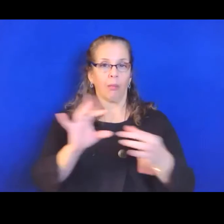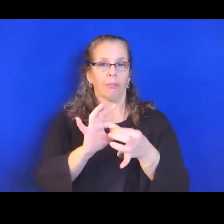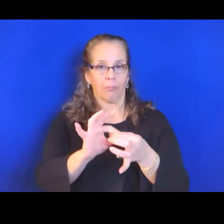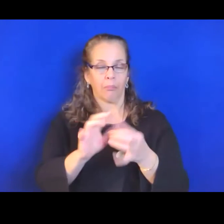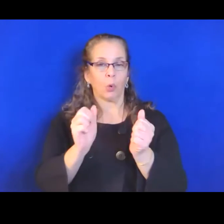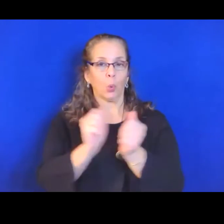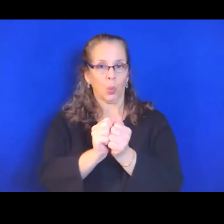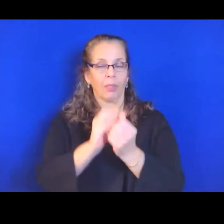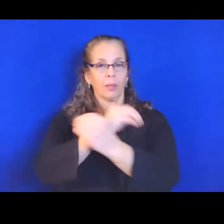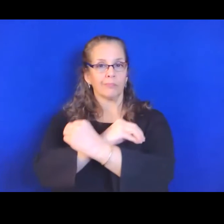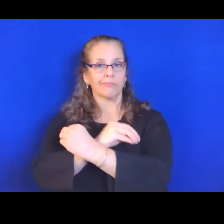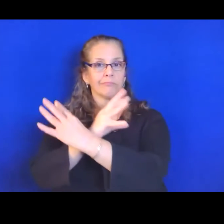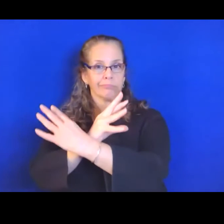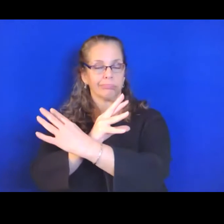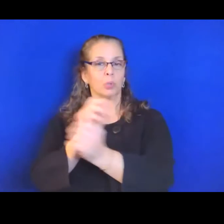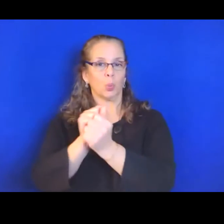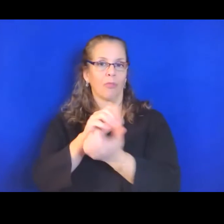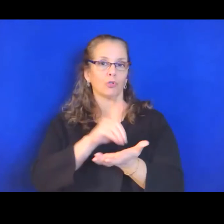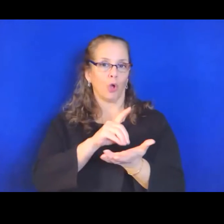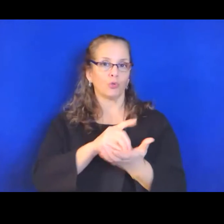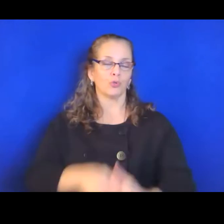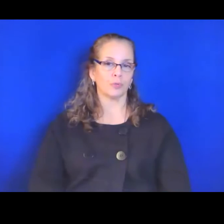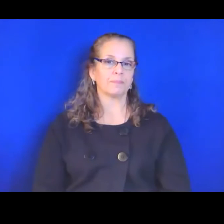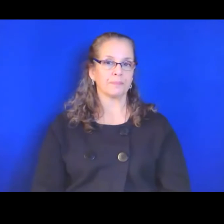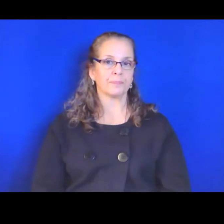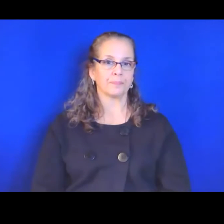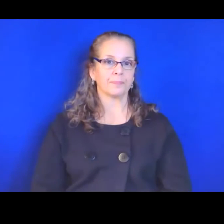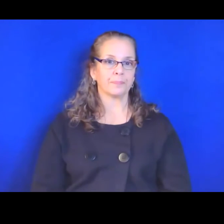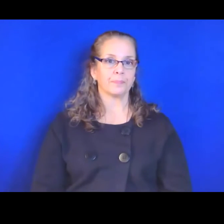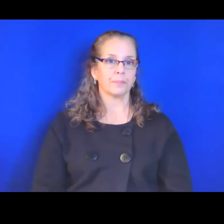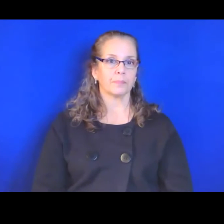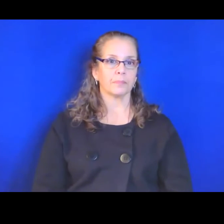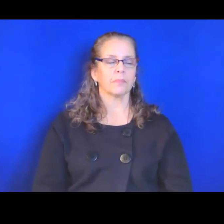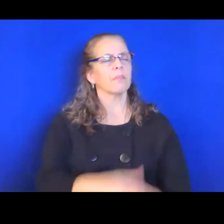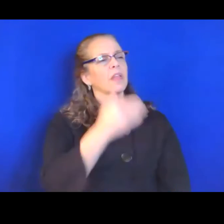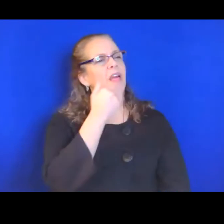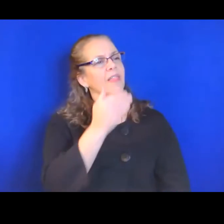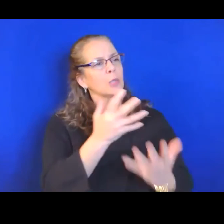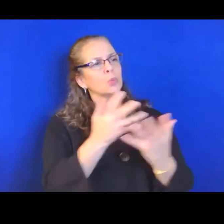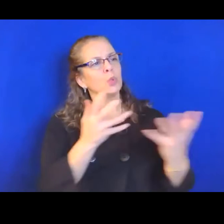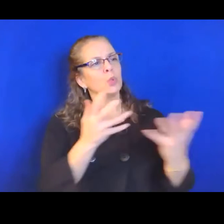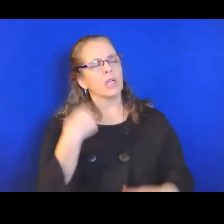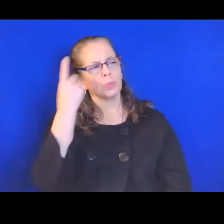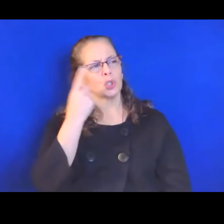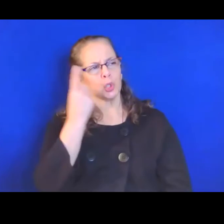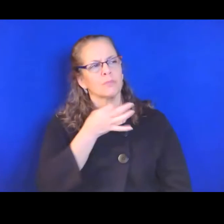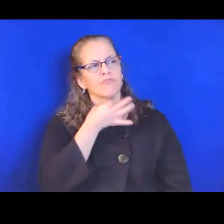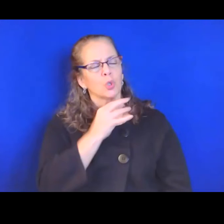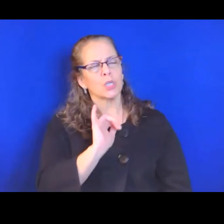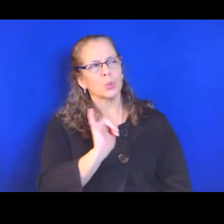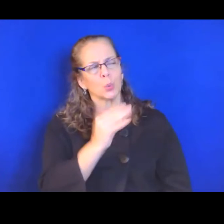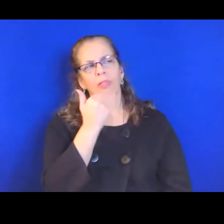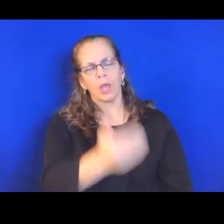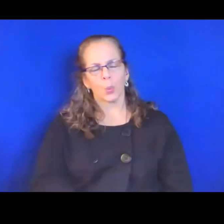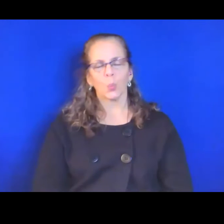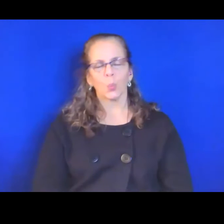去询问你的家庭医生，还有你自己的医护的